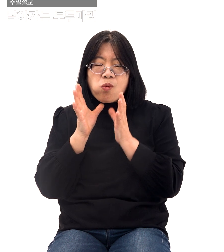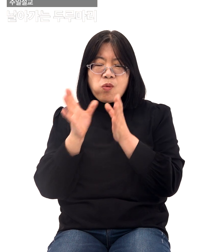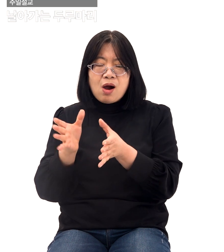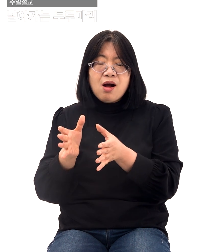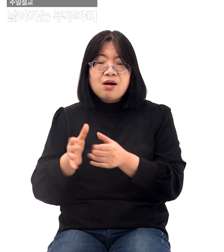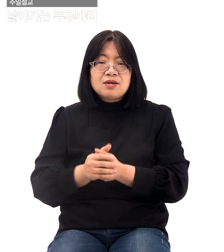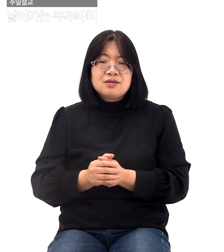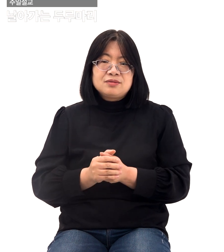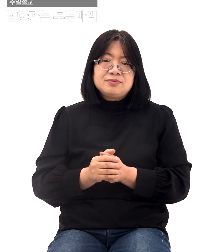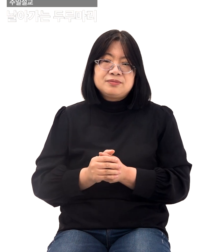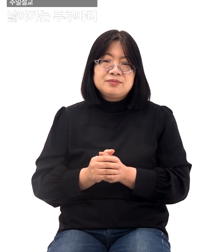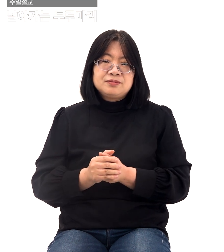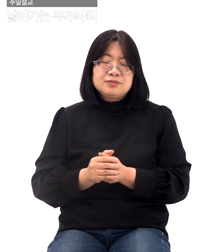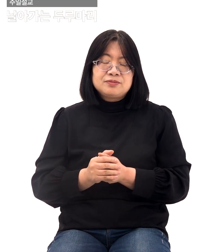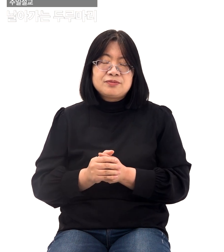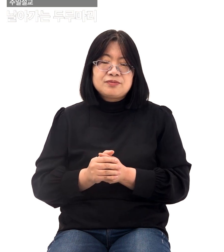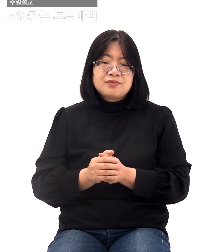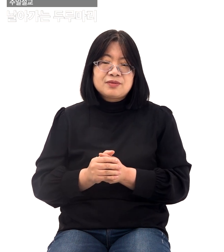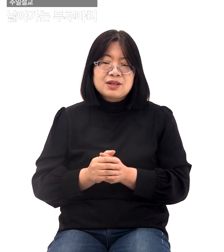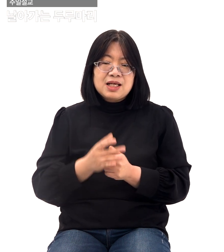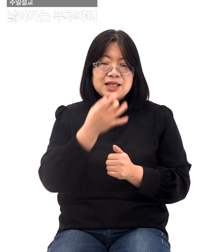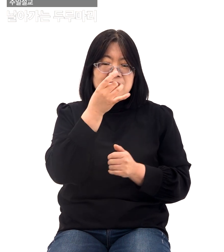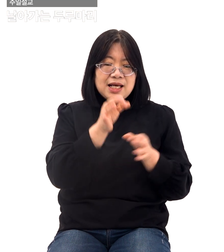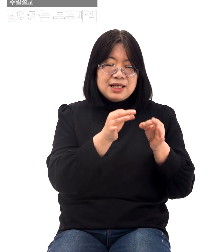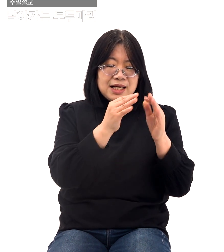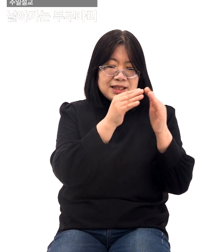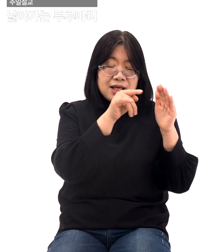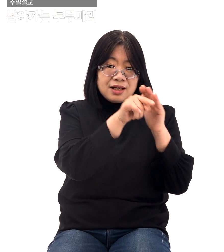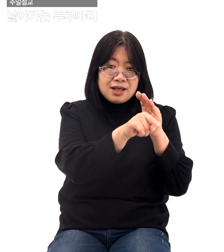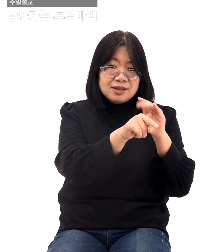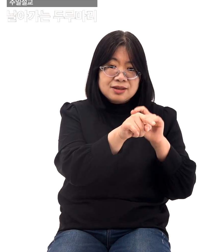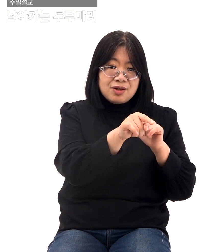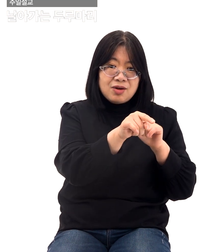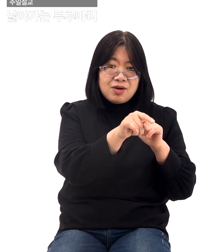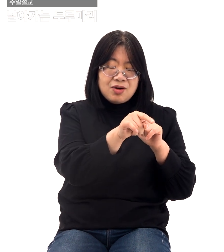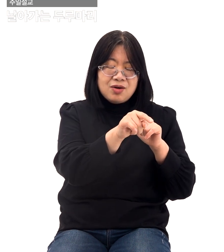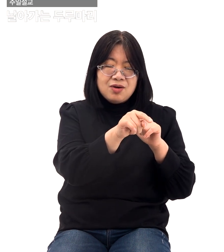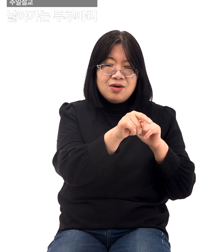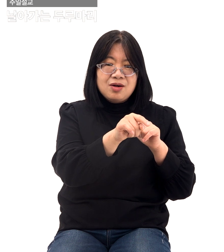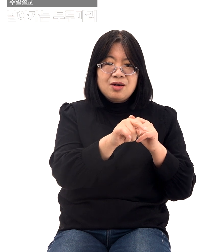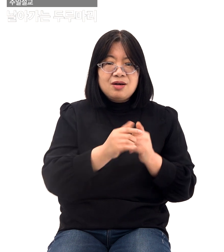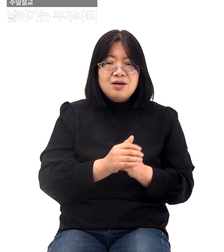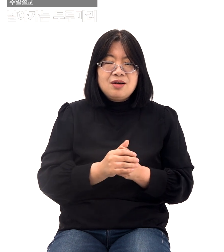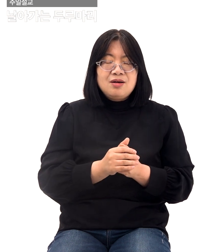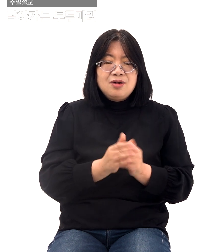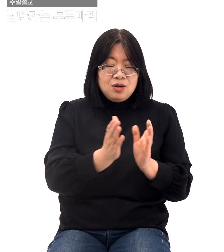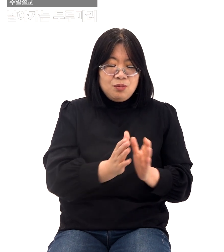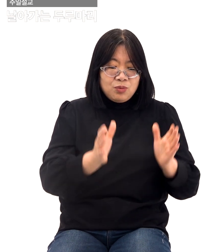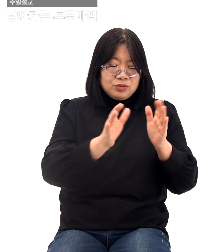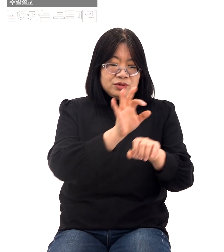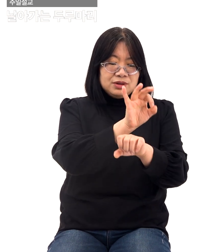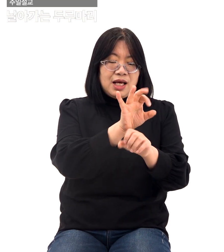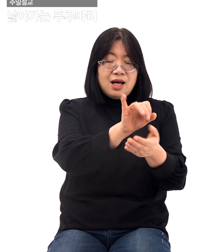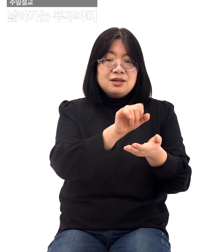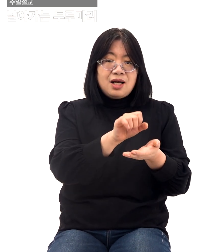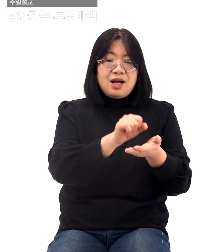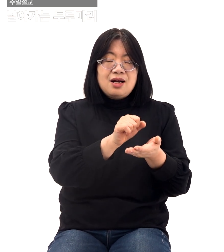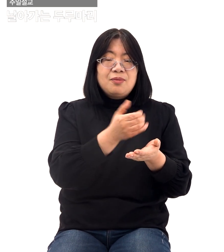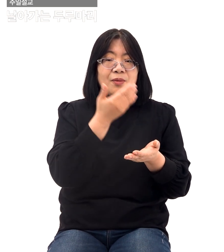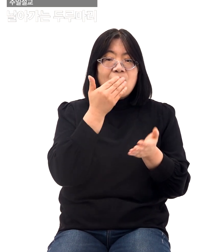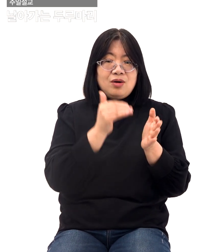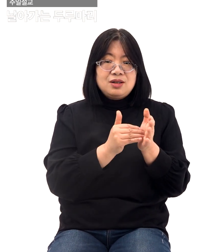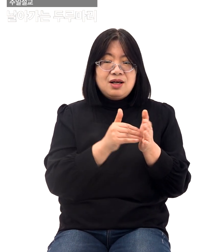쌀가게 가서 말로 되로 쌀을 봉지에 사다가 먹고 살았던 적이 있어요. 주로